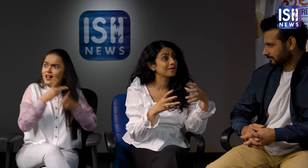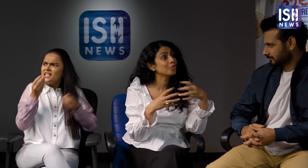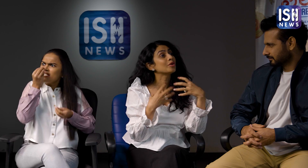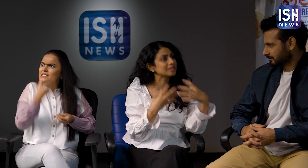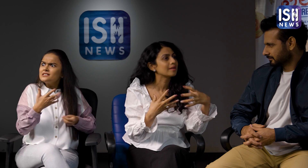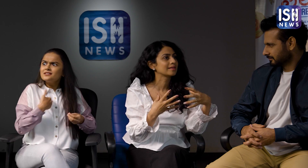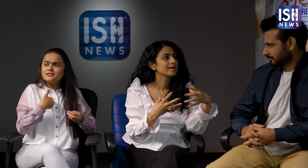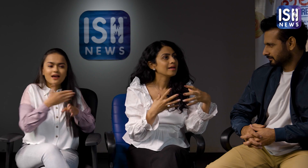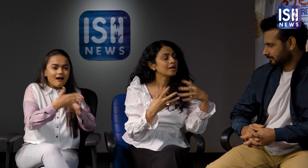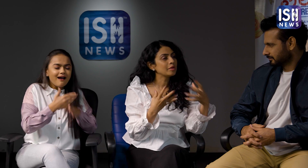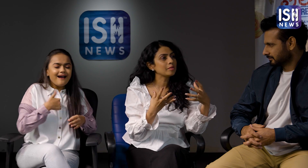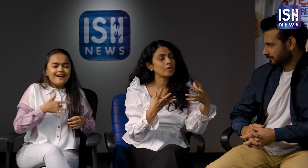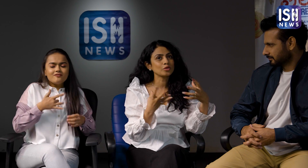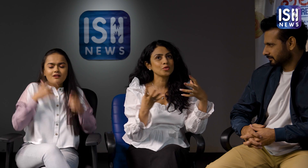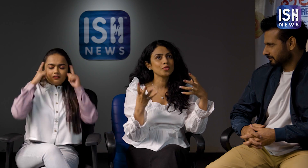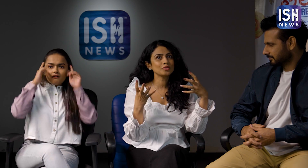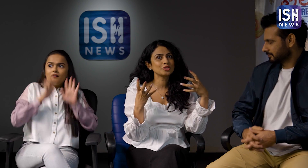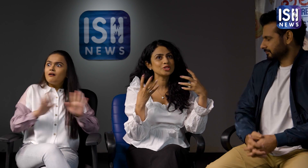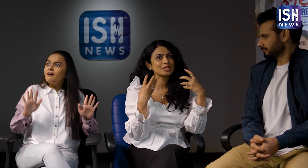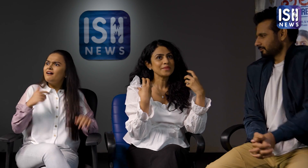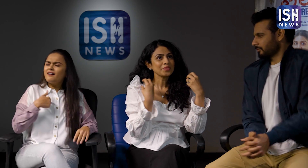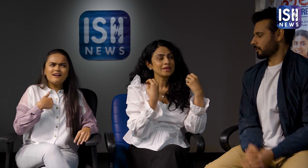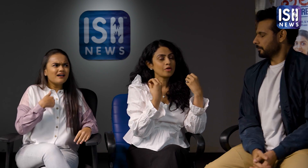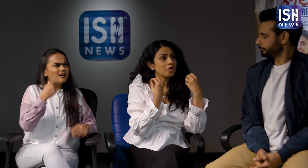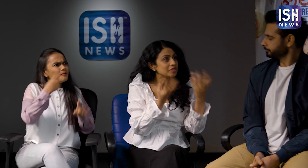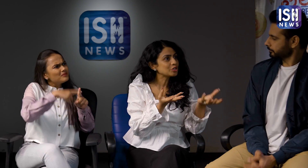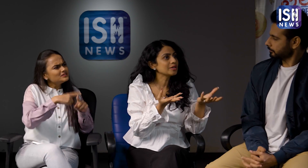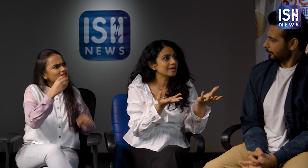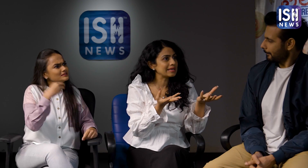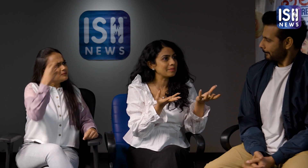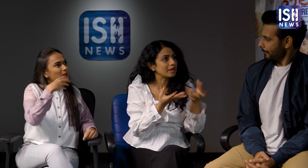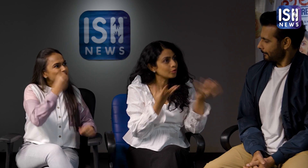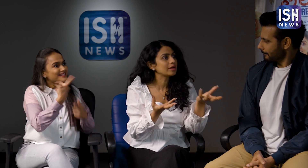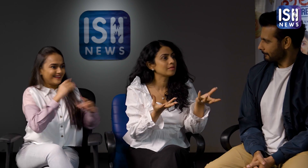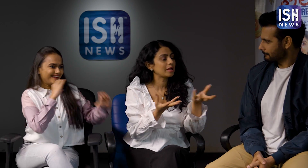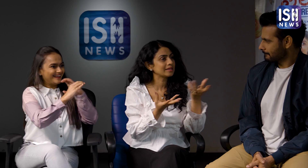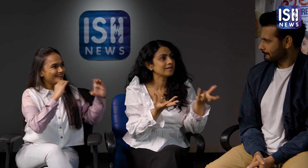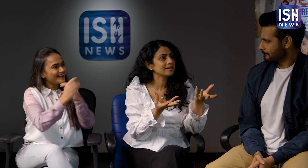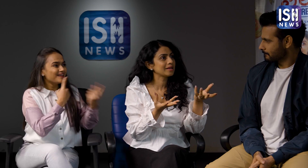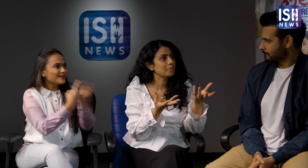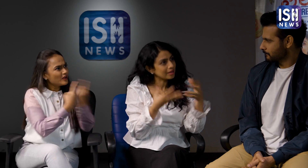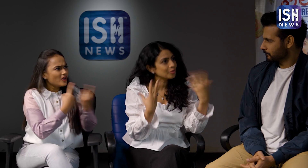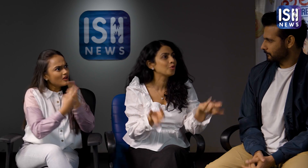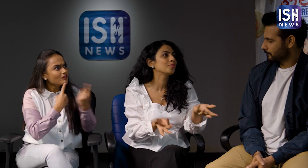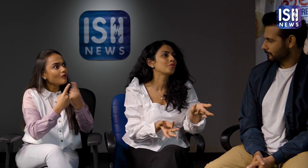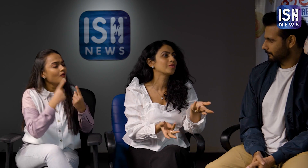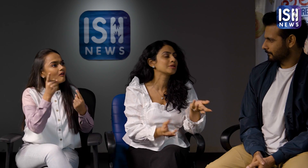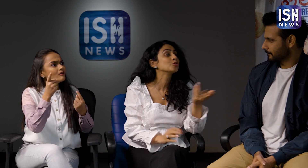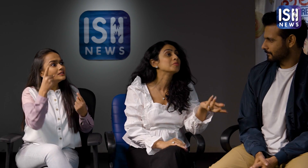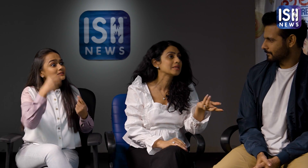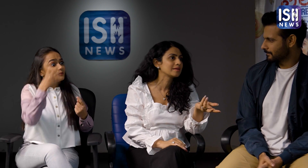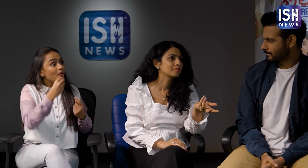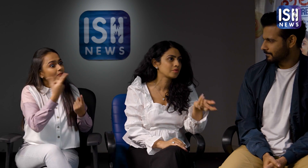दूसरे के साथ शेयर करके उनको अच्छा लगता है। कभी कभार औरतों को जिस कॉन्वर्जेशन करके बातें करने के बाद ही